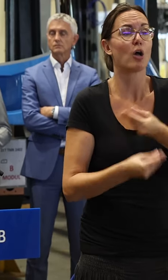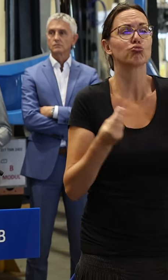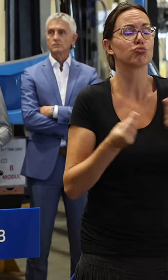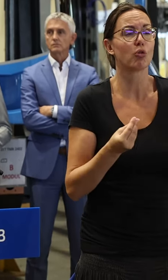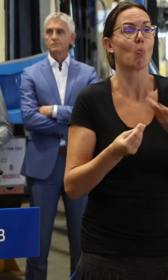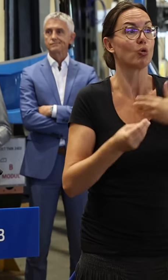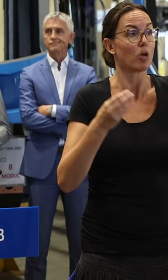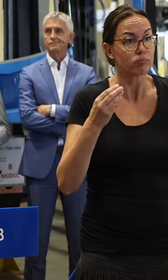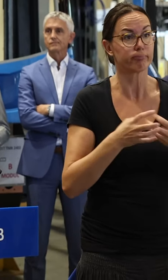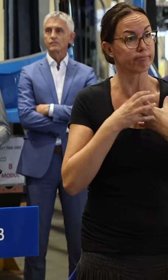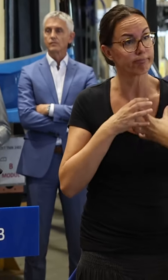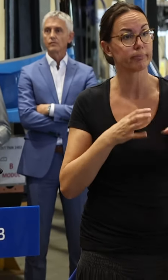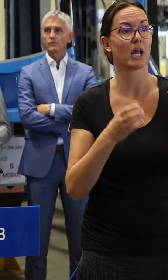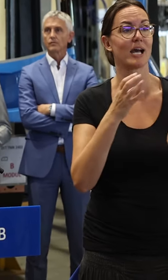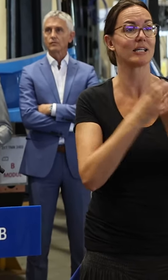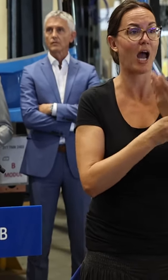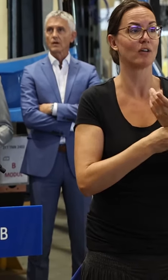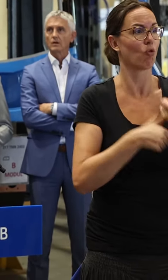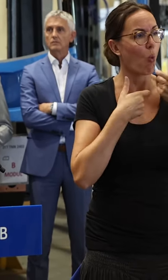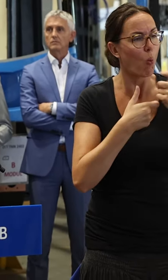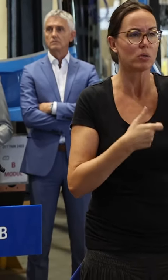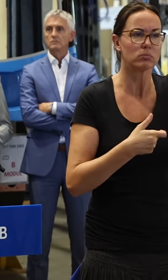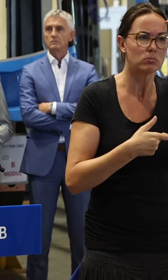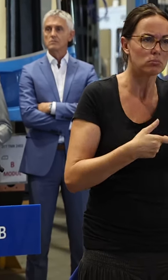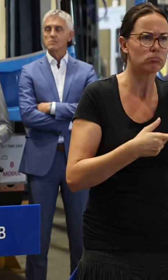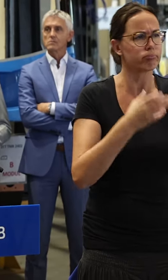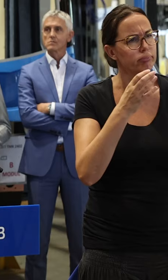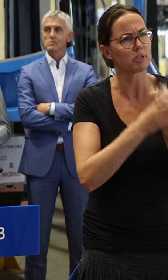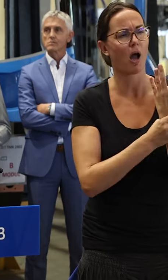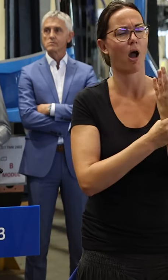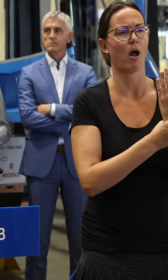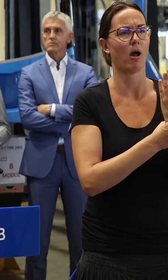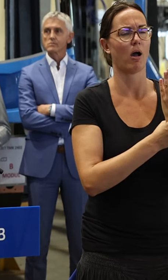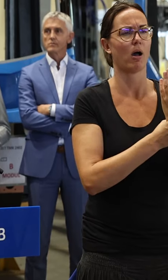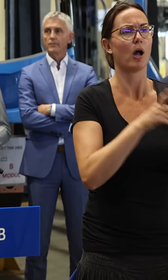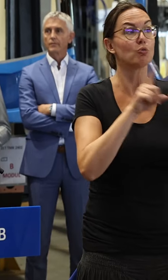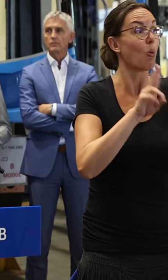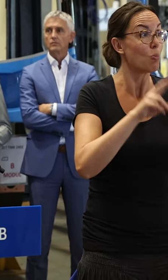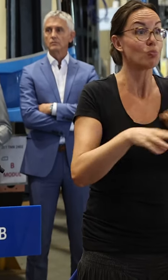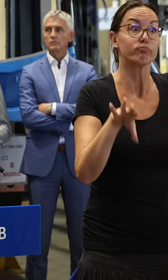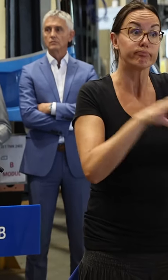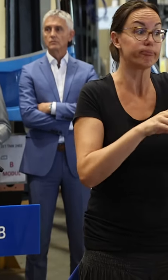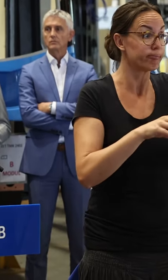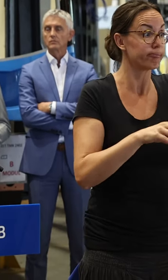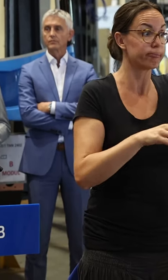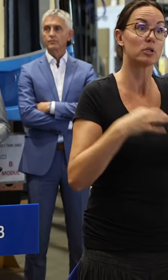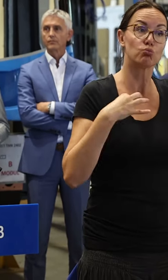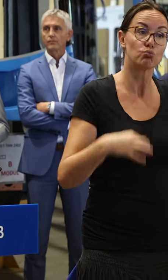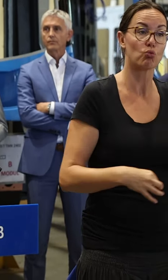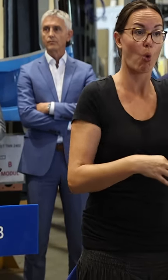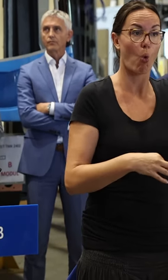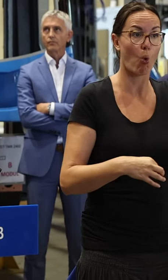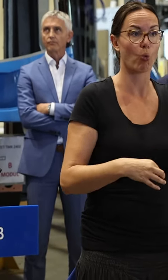razvoj novih proizvoda, ulaganje u znanje, ulaganje u razvoj, omogućavaju zapošljavanje stručnih ljudi